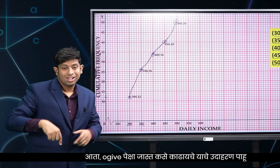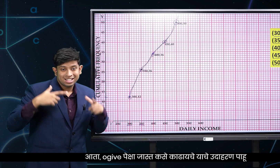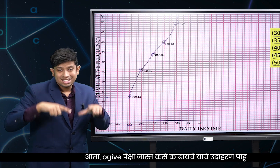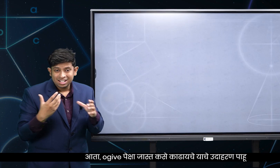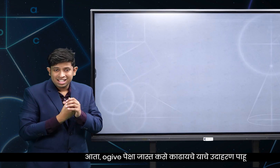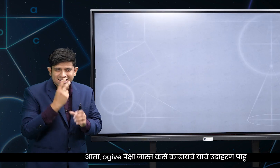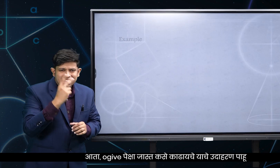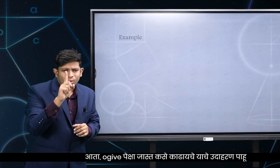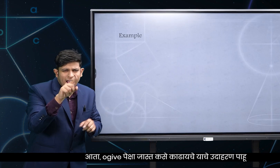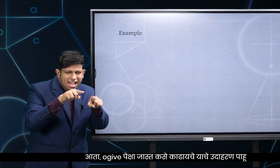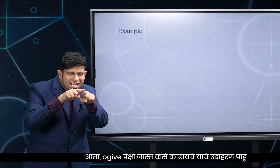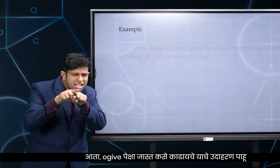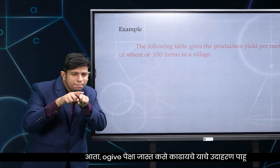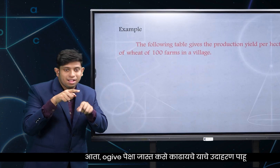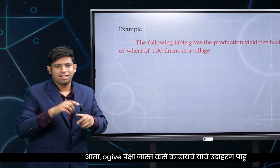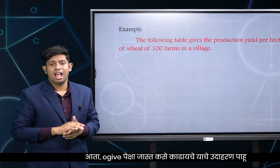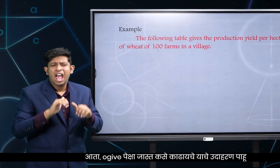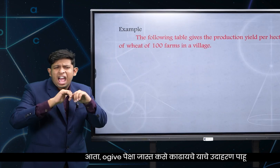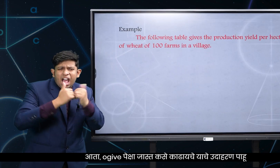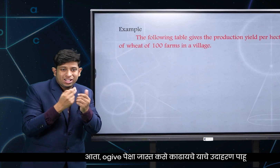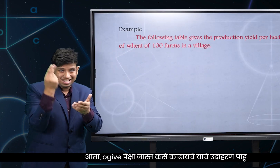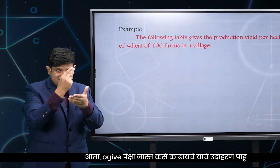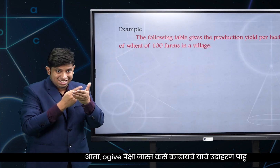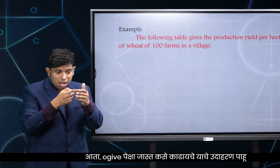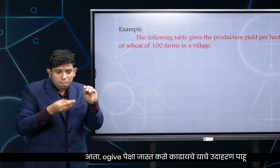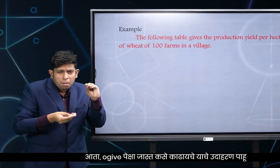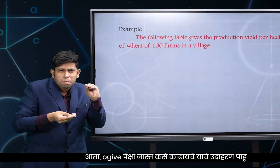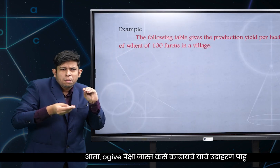आता ऑगिव्हपेक्षा जास्त कसे काढायचे याचे उदाहरण पाहू.